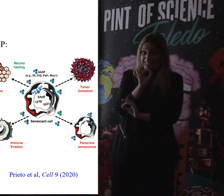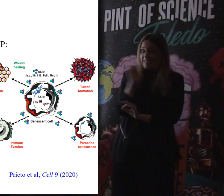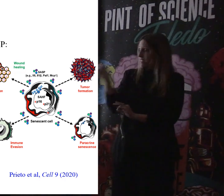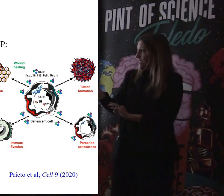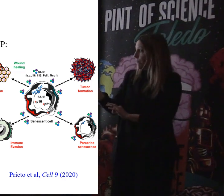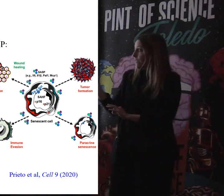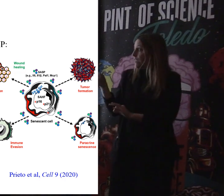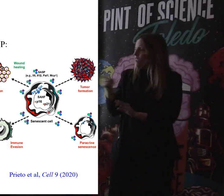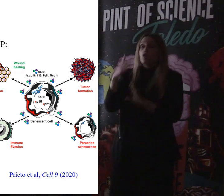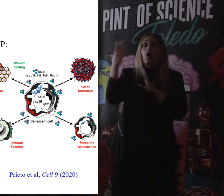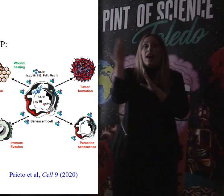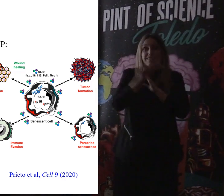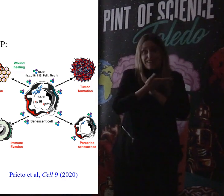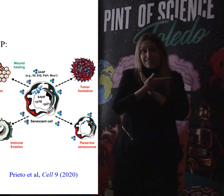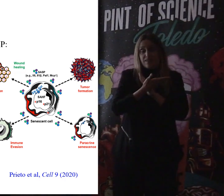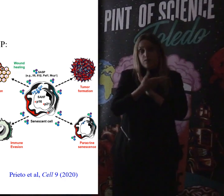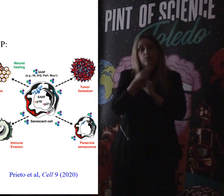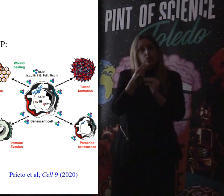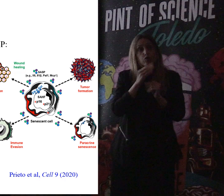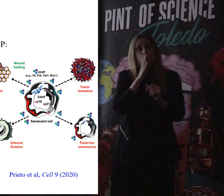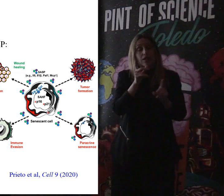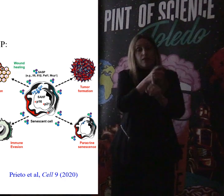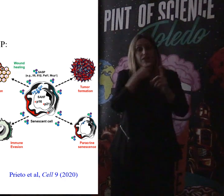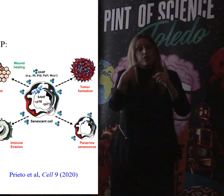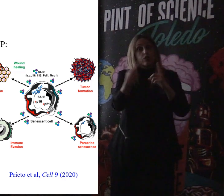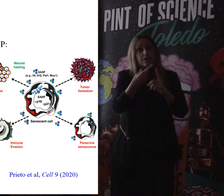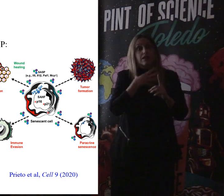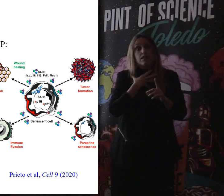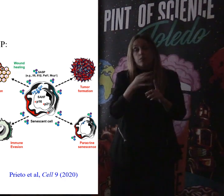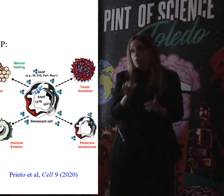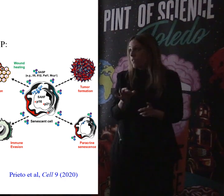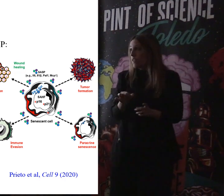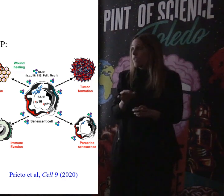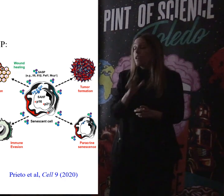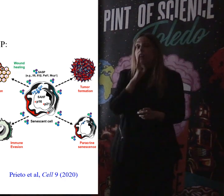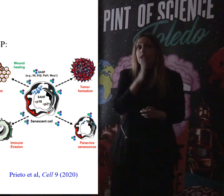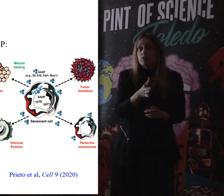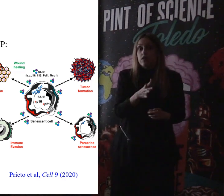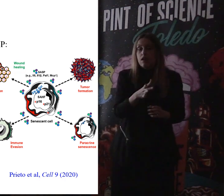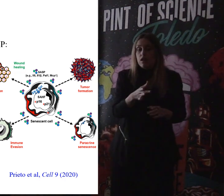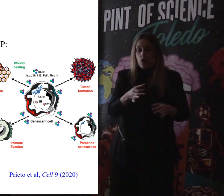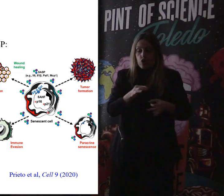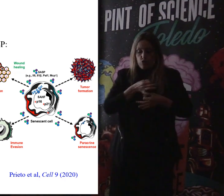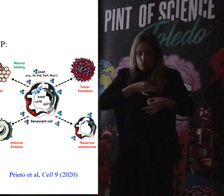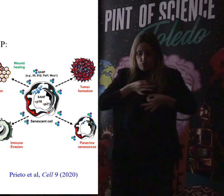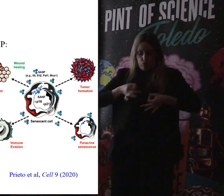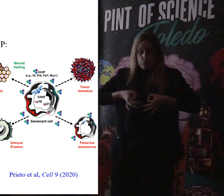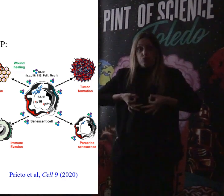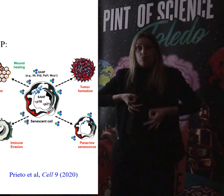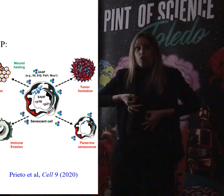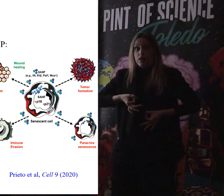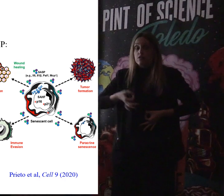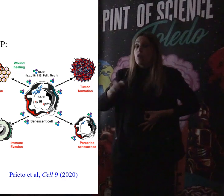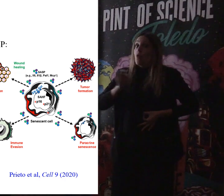muy dañinas porque producen factores que pueden causar tumores o inducir